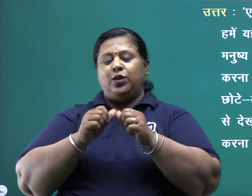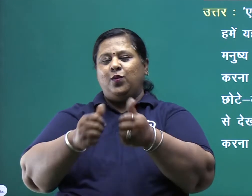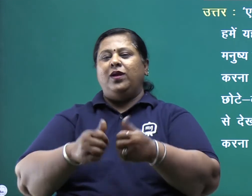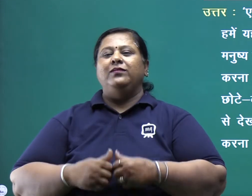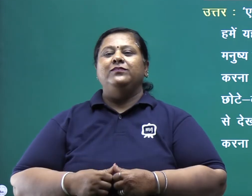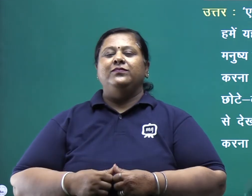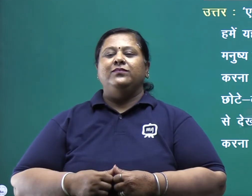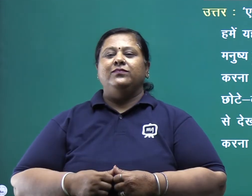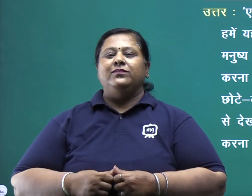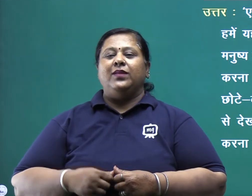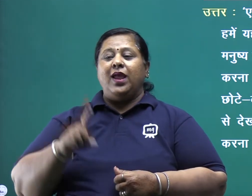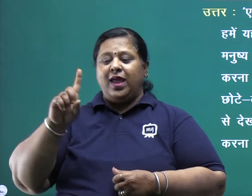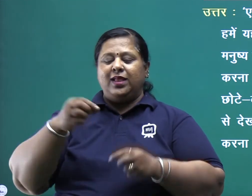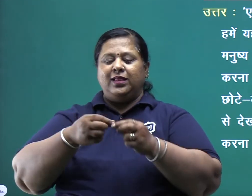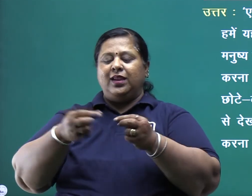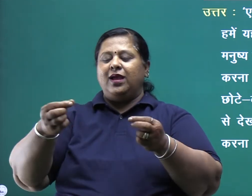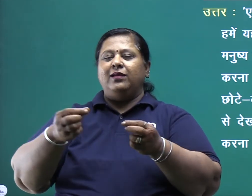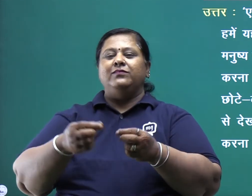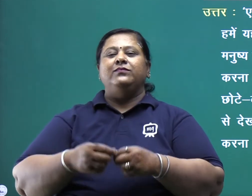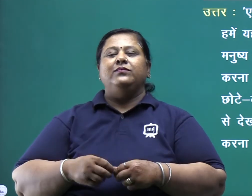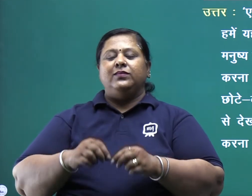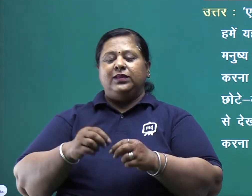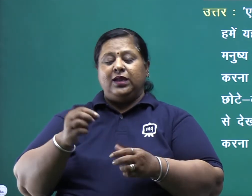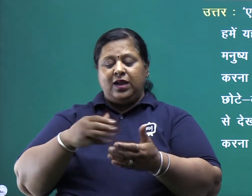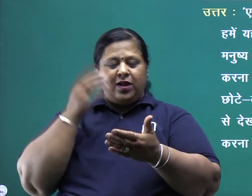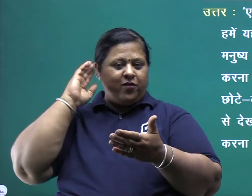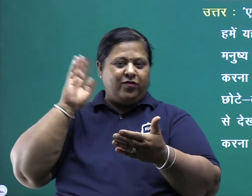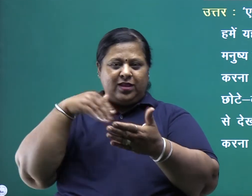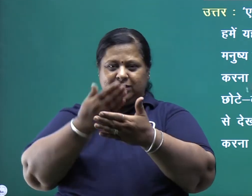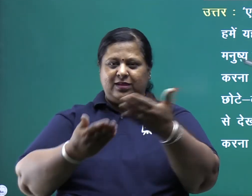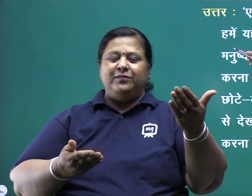होगा एक तिनका कविता से